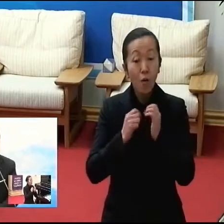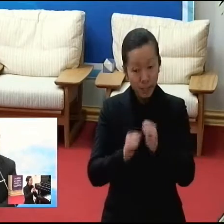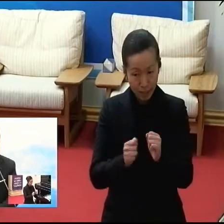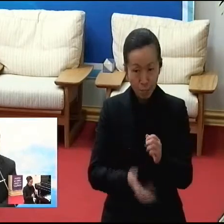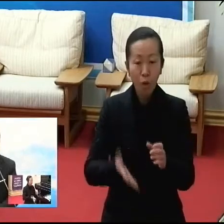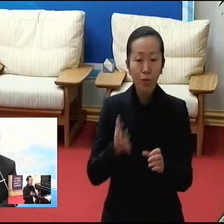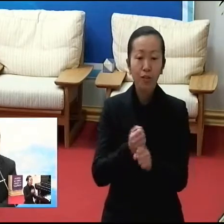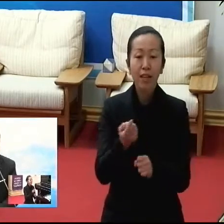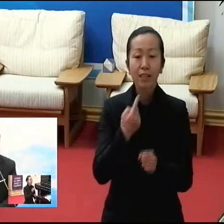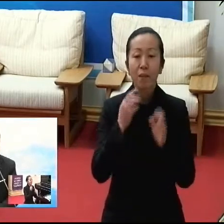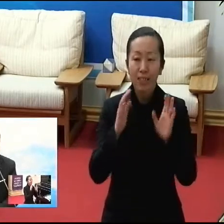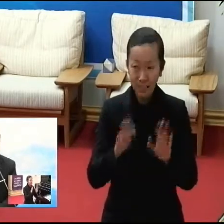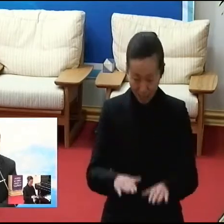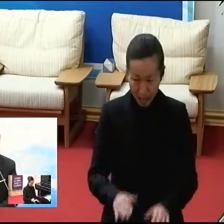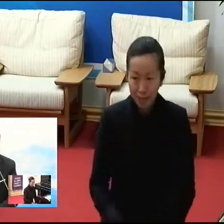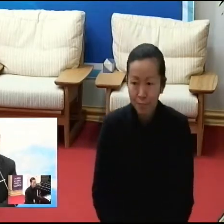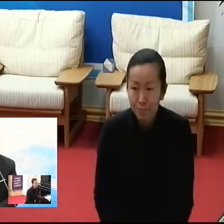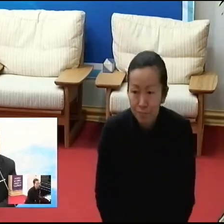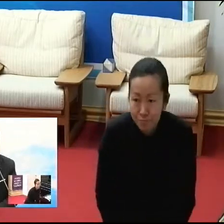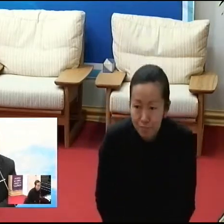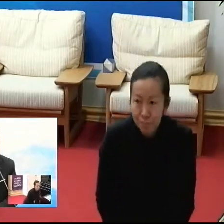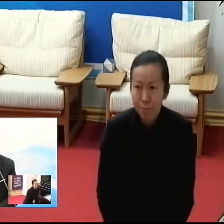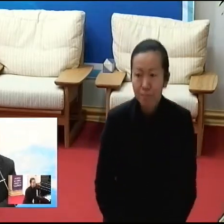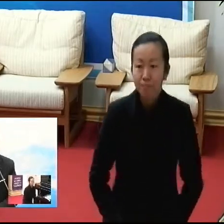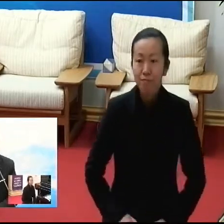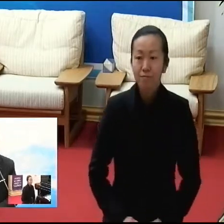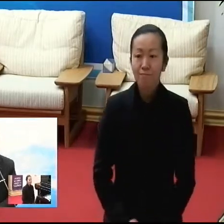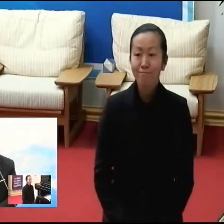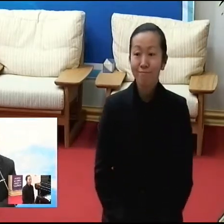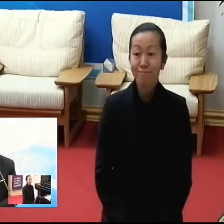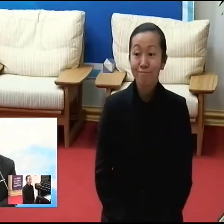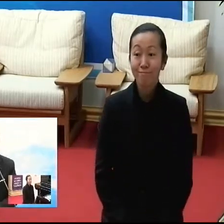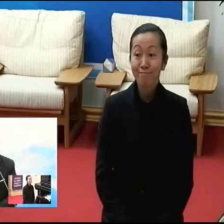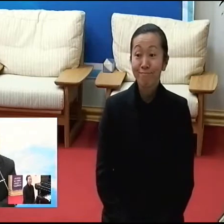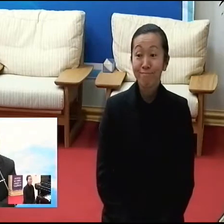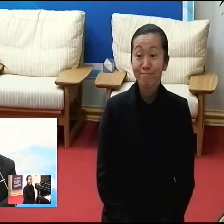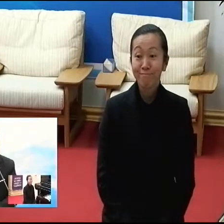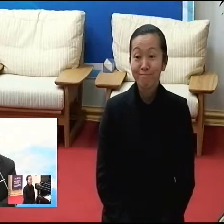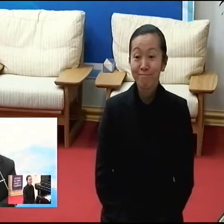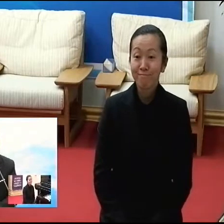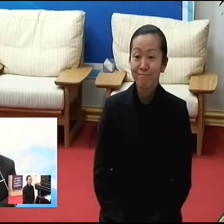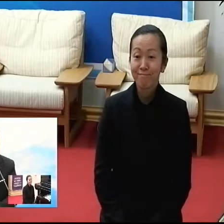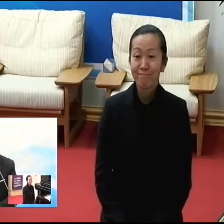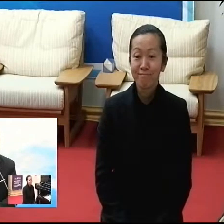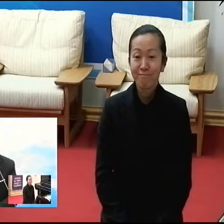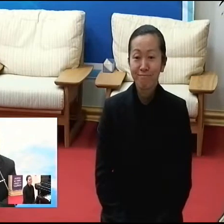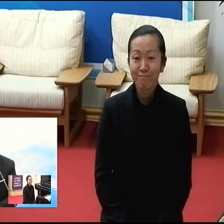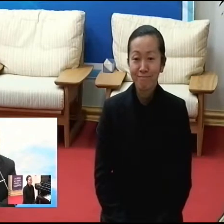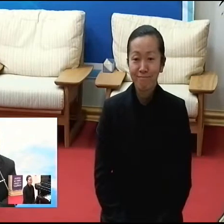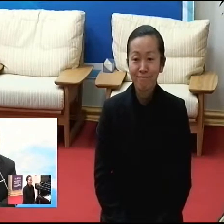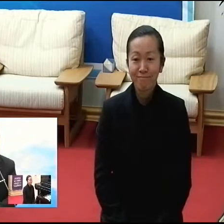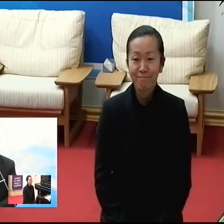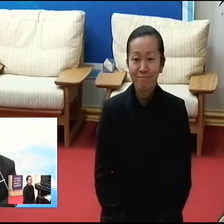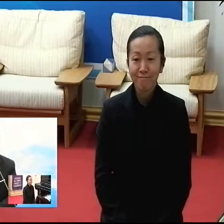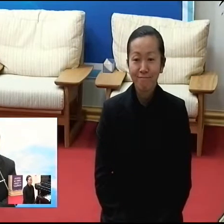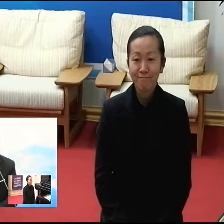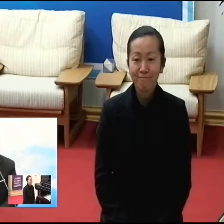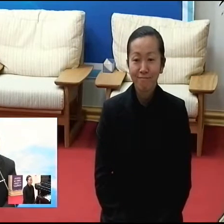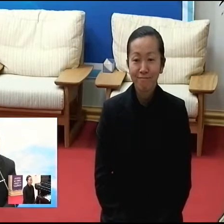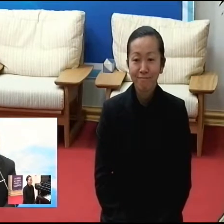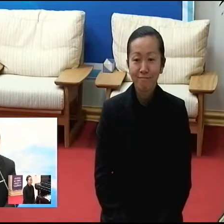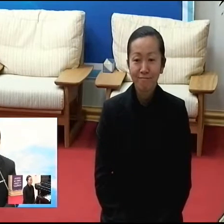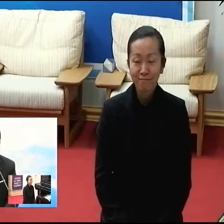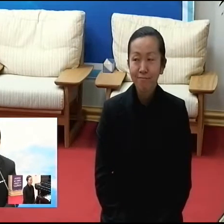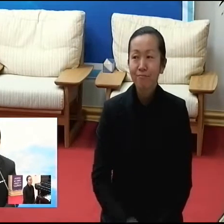우리 함께한 우리 장로님들과 또 여기서 기도하신 모든 성도님들을